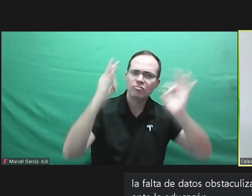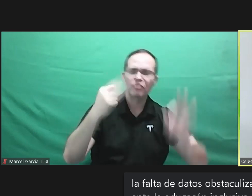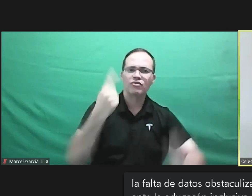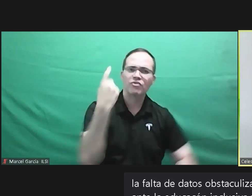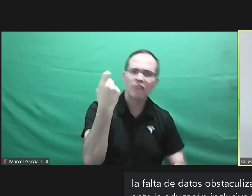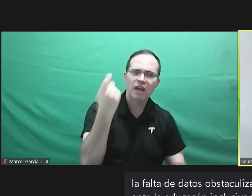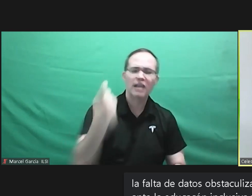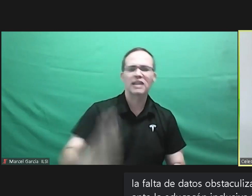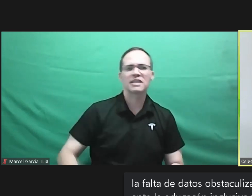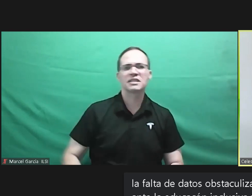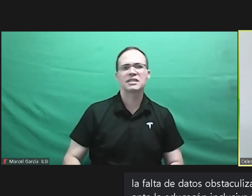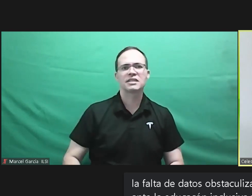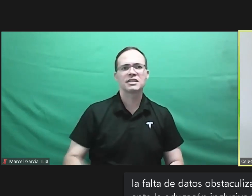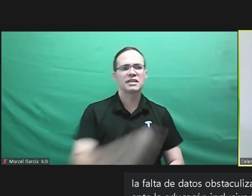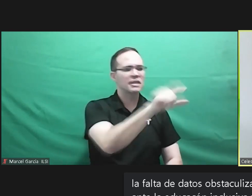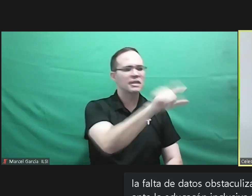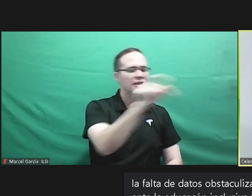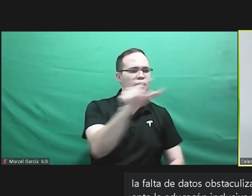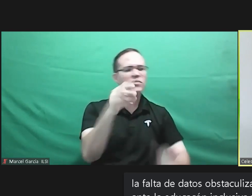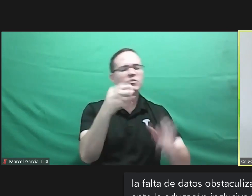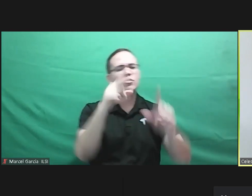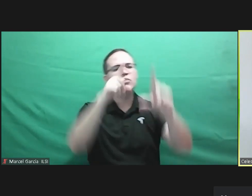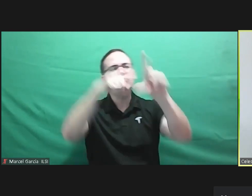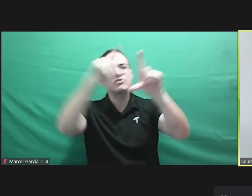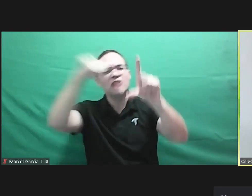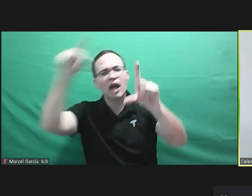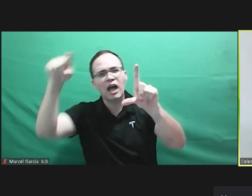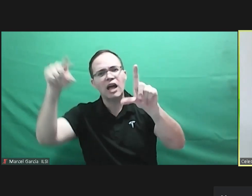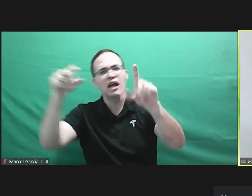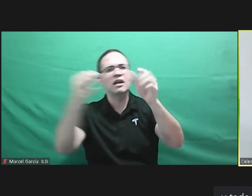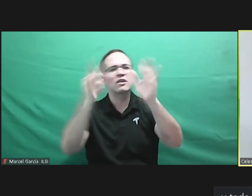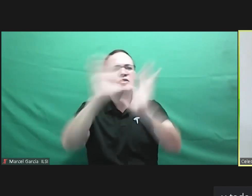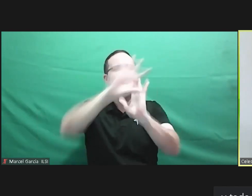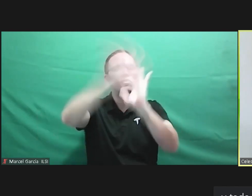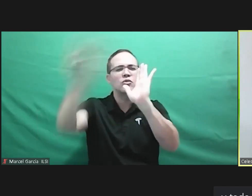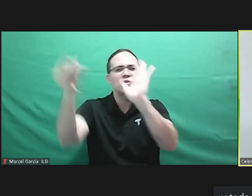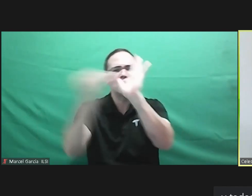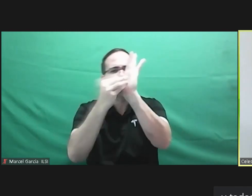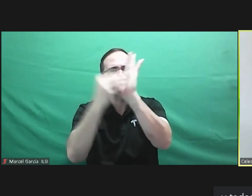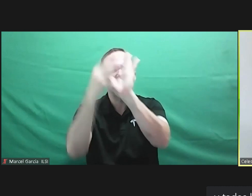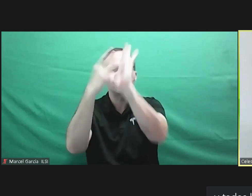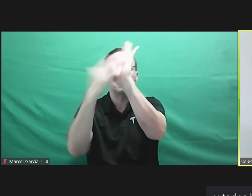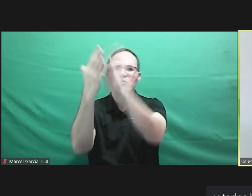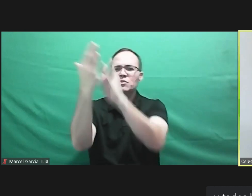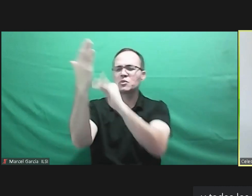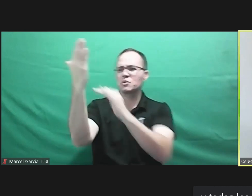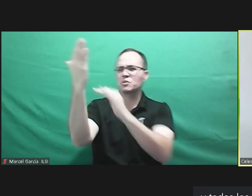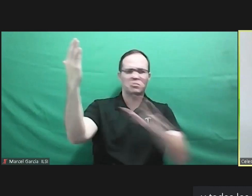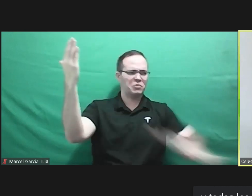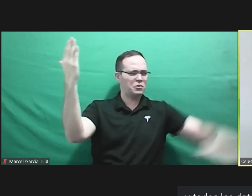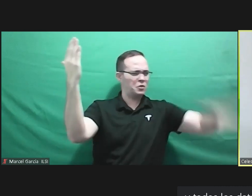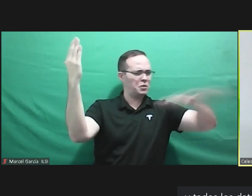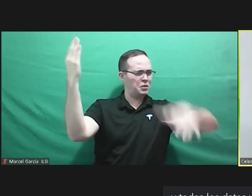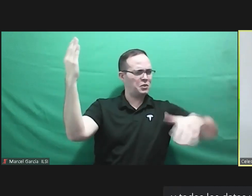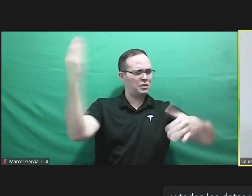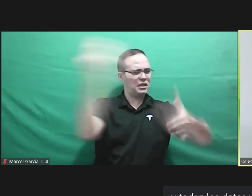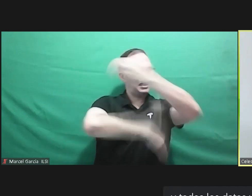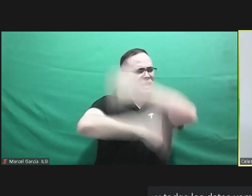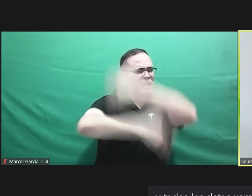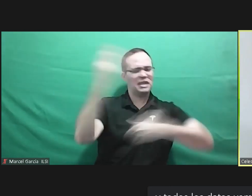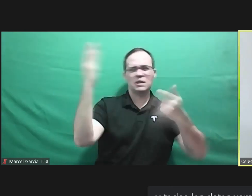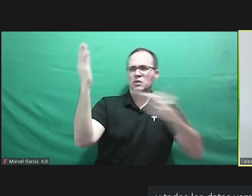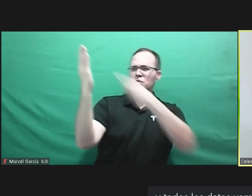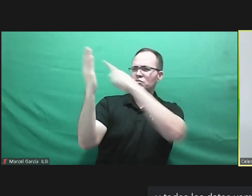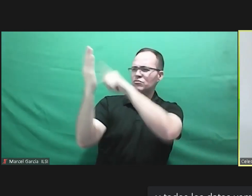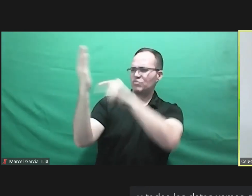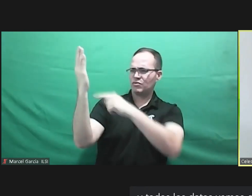medio, estas discusiones sobre datos, sobre estadísticas y todo, las vemos como medio lejanas, pero, es decir, sabemos que faltan cosas, pero a